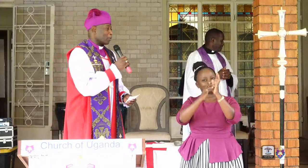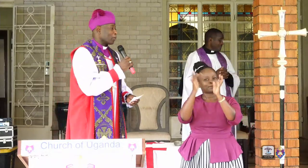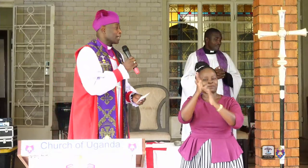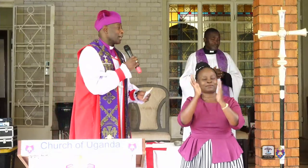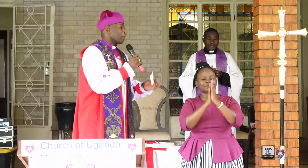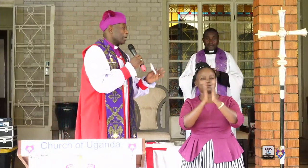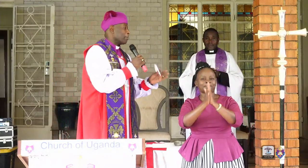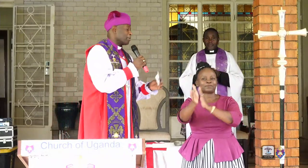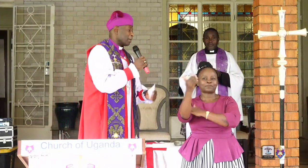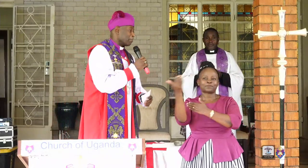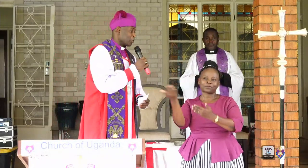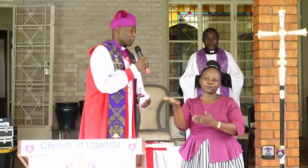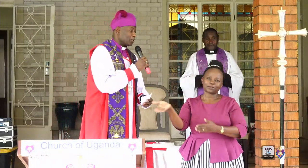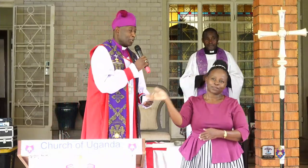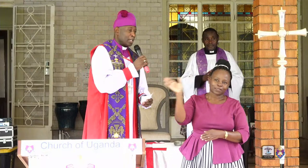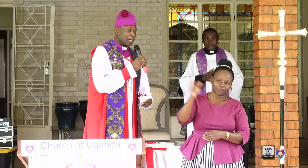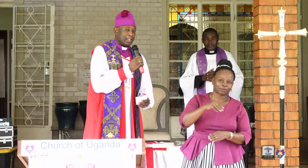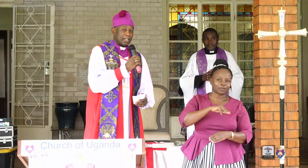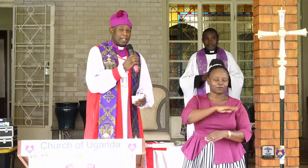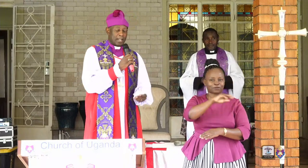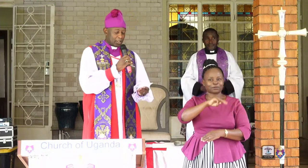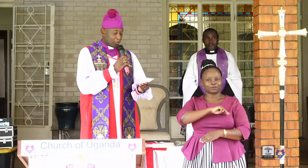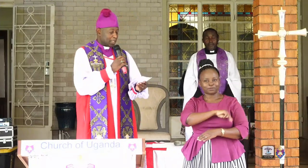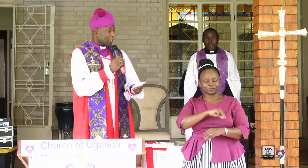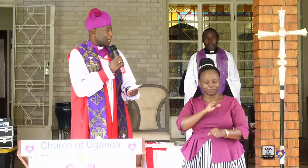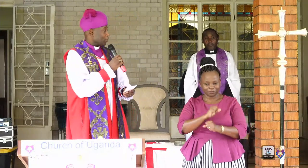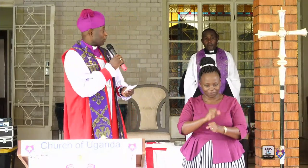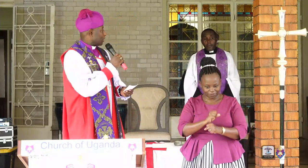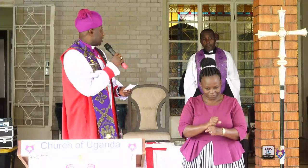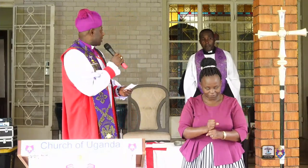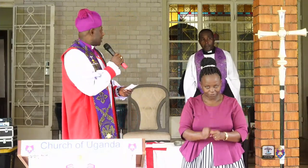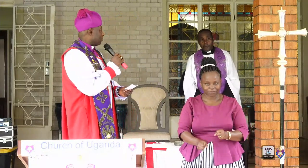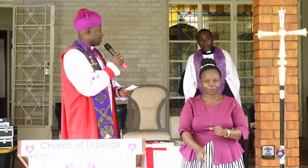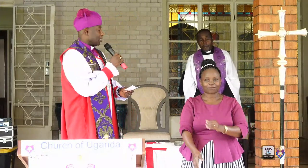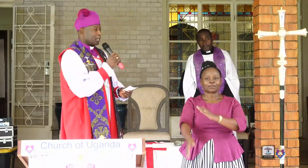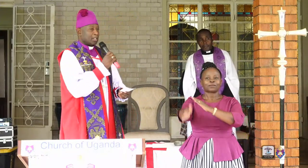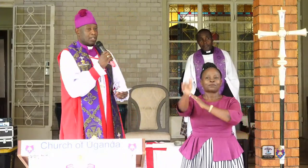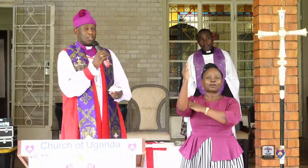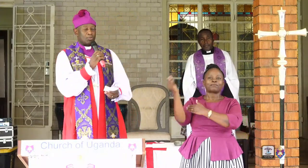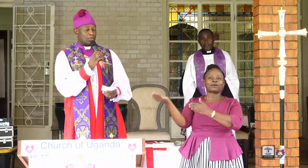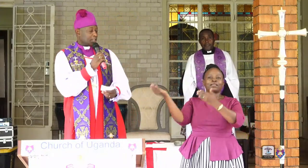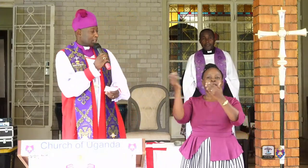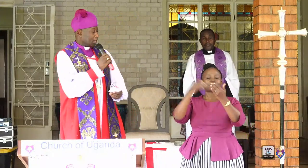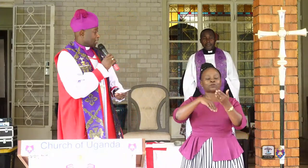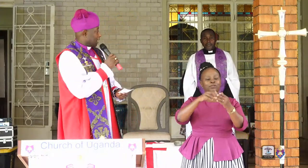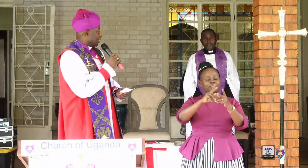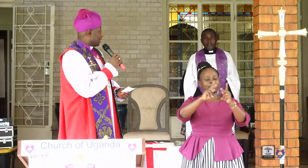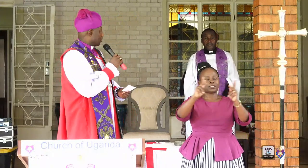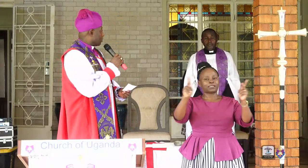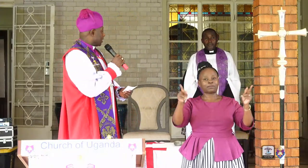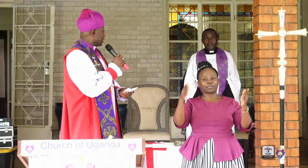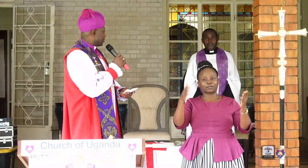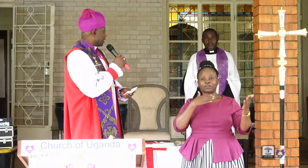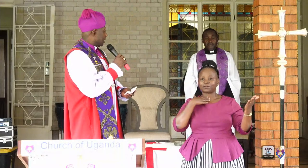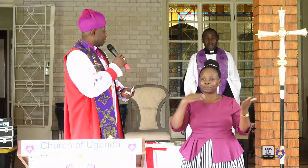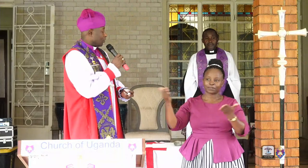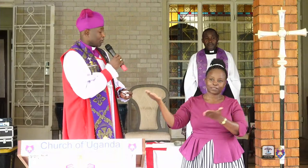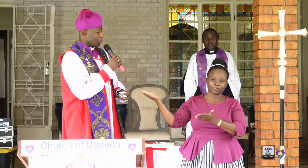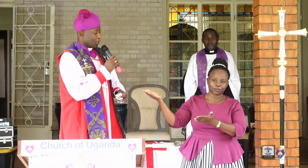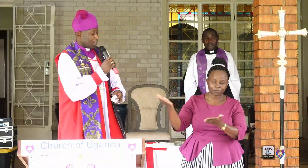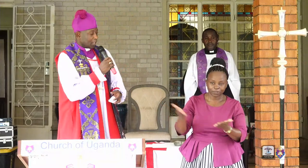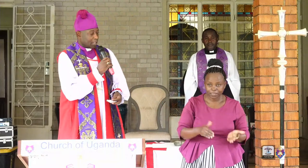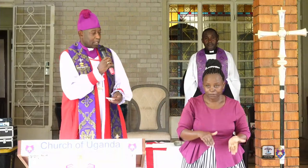yebaze kulika yewe bali minu ja mission jonna Katonda yenge dokulete dembe lye jetuli. Anja okwaniriza